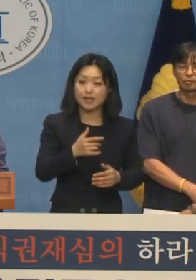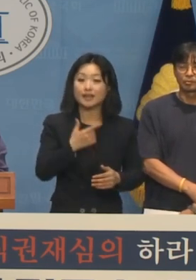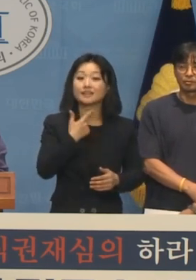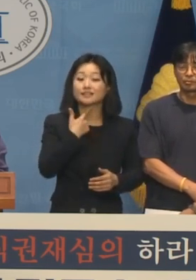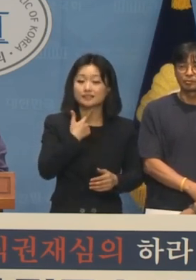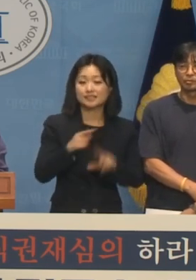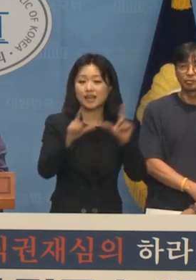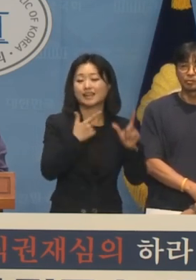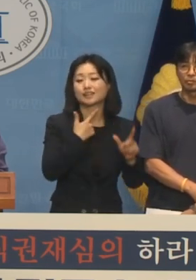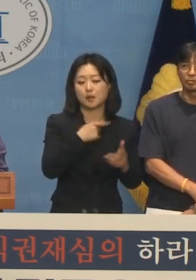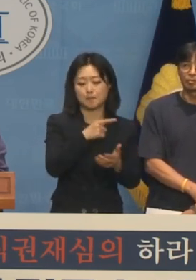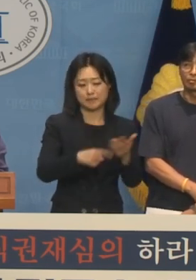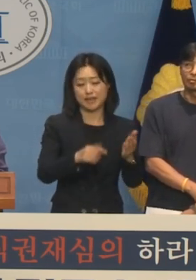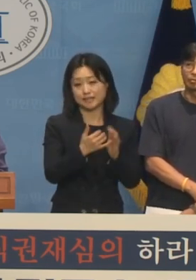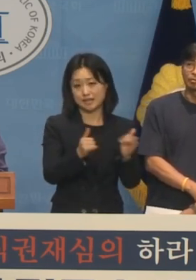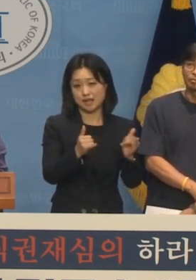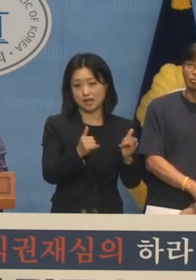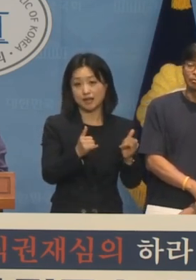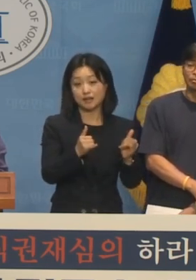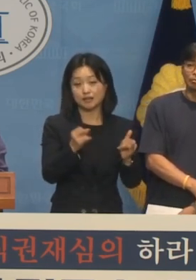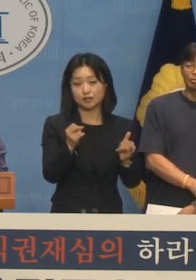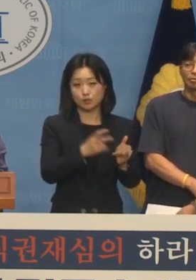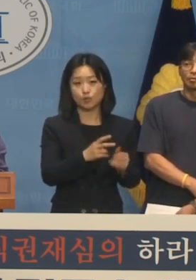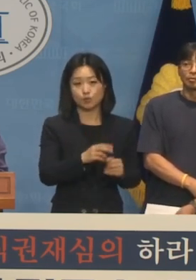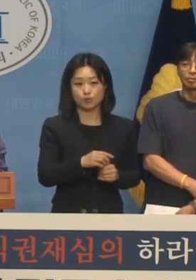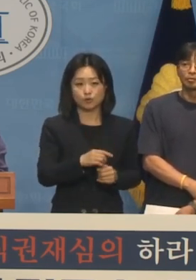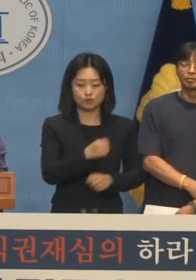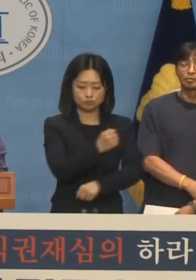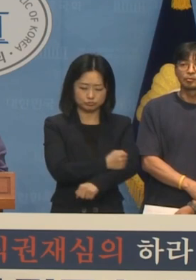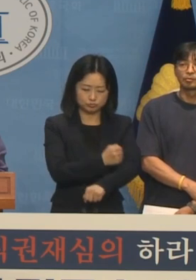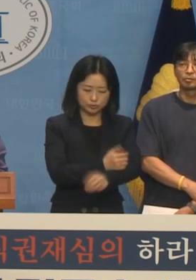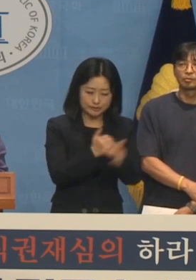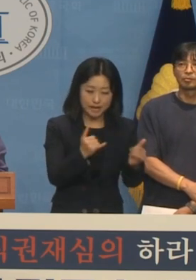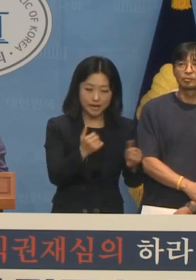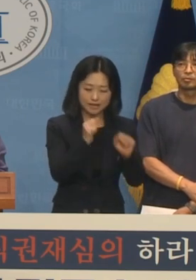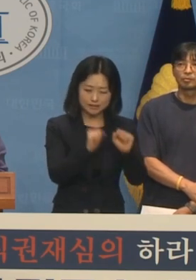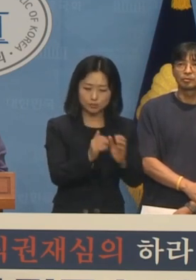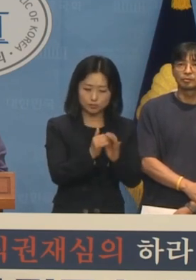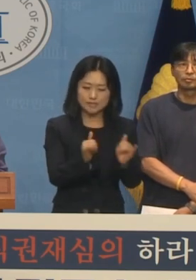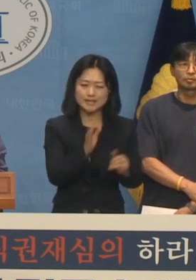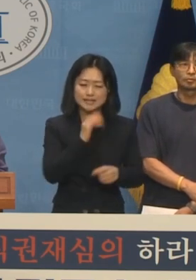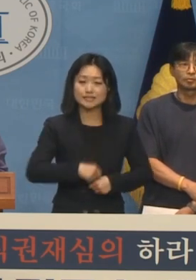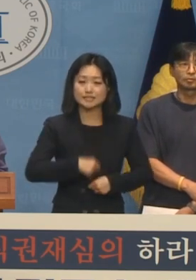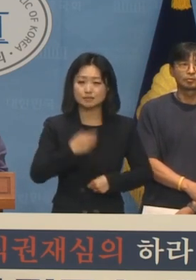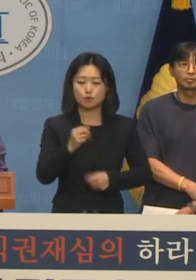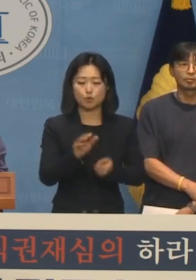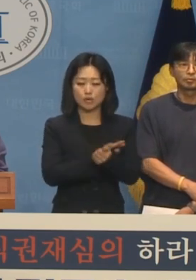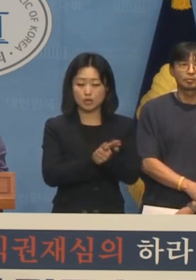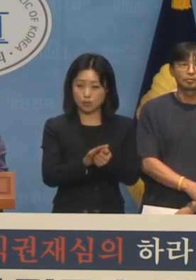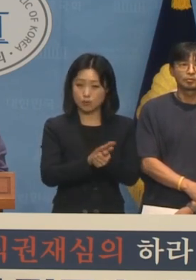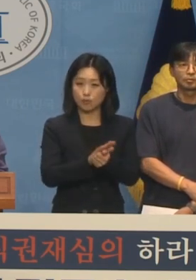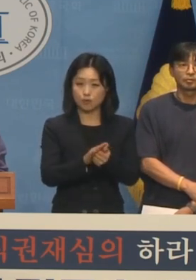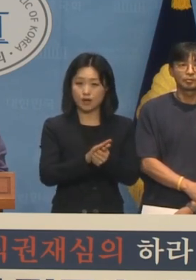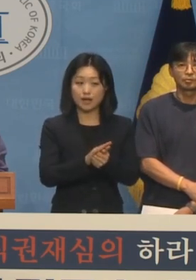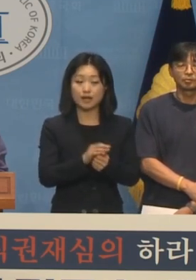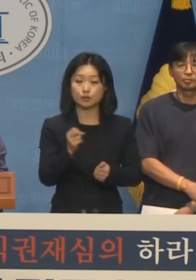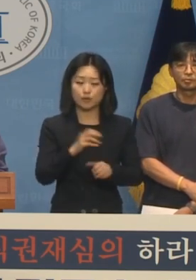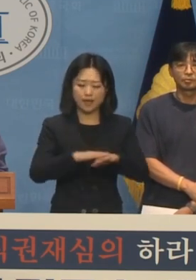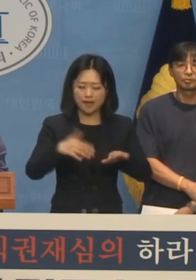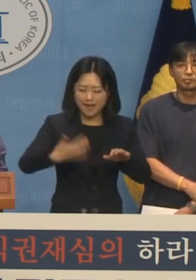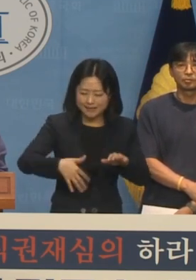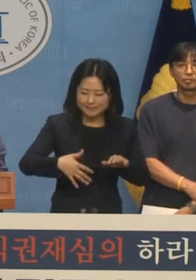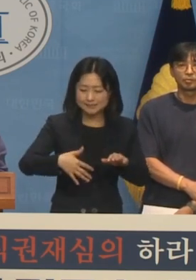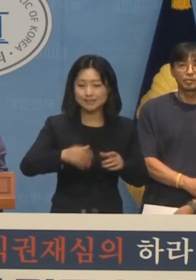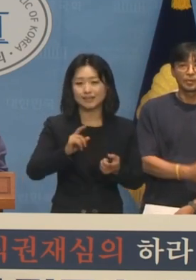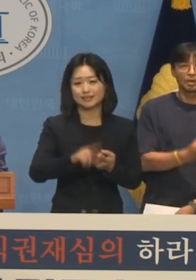싸워왔던 피해자, 유가족들, 그리고 생존자들에게 진심으로 위로와 아직도 해결하지